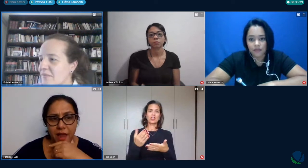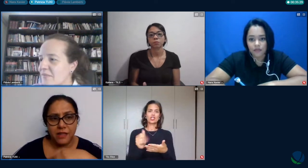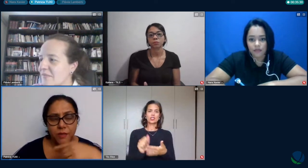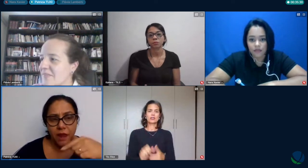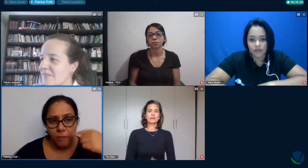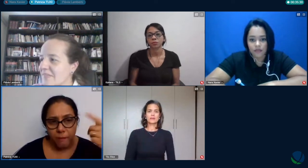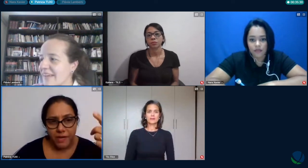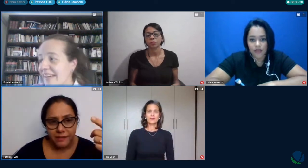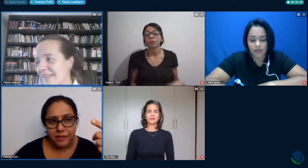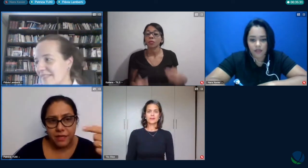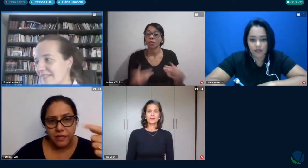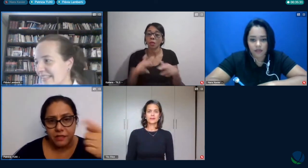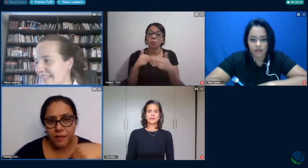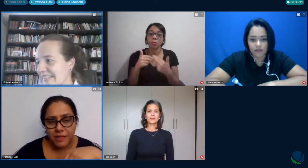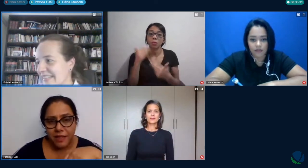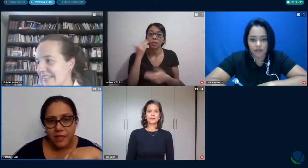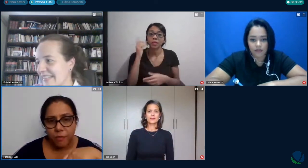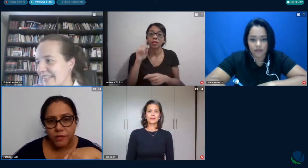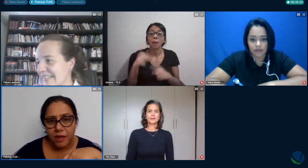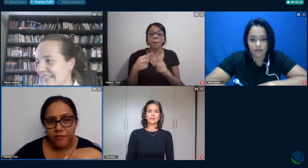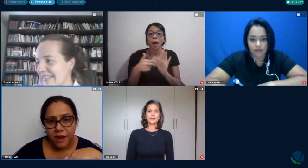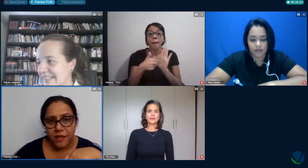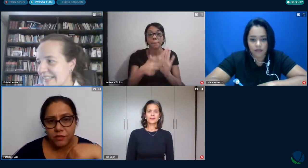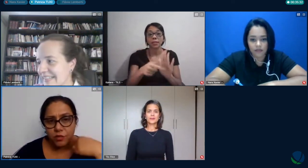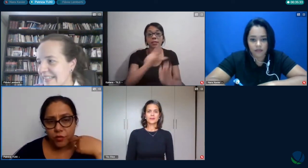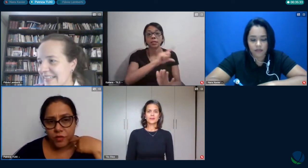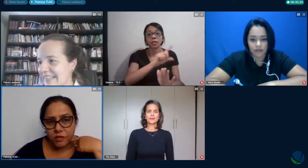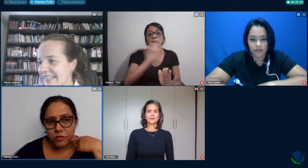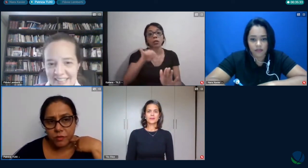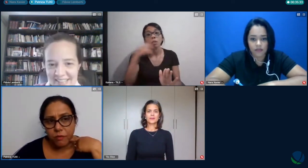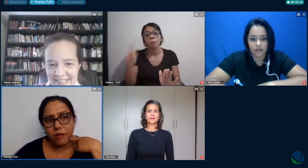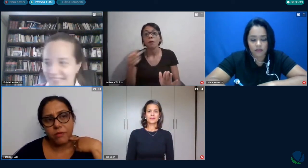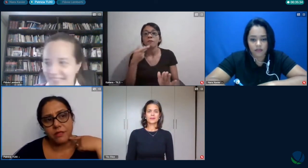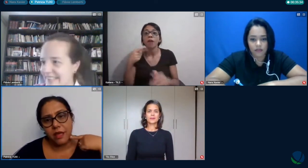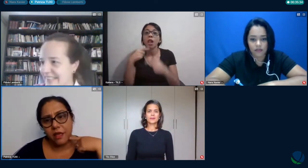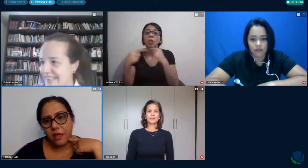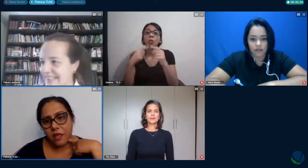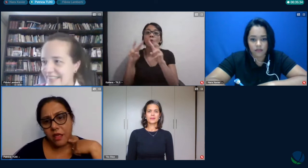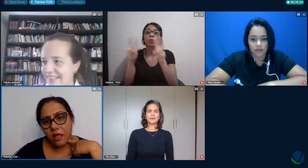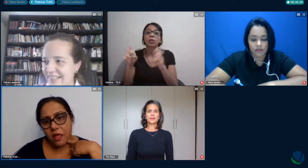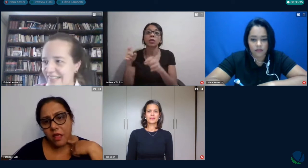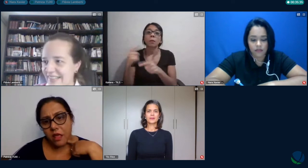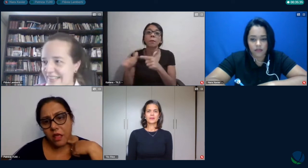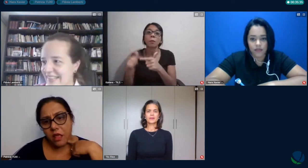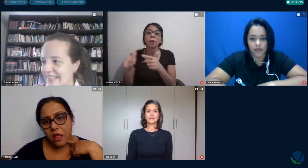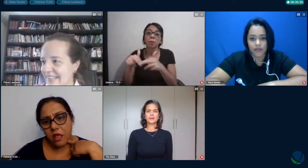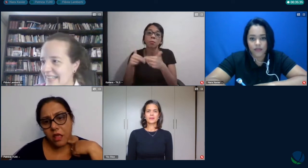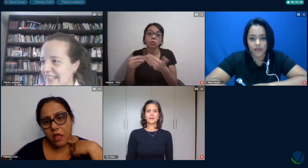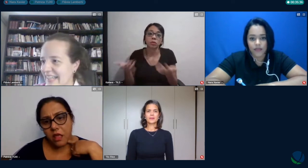Por isso que eu não entendi. Porque ela apresenta antes, mas depois ela fala das dúvidas dos problemas, né?